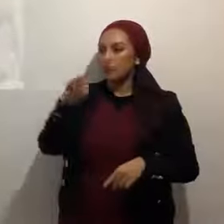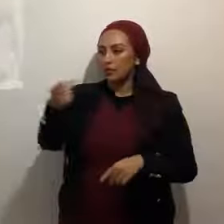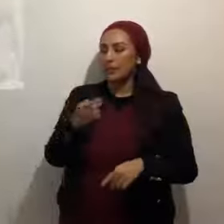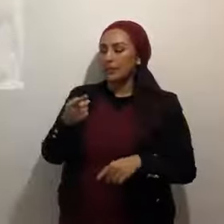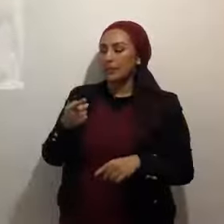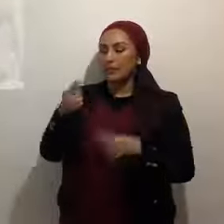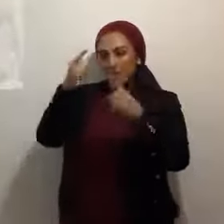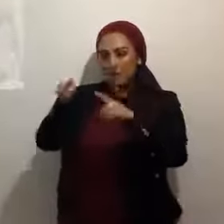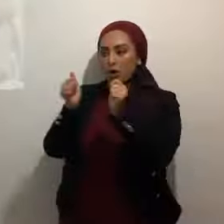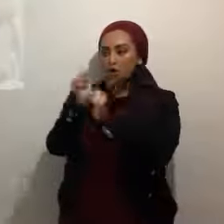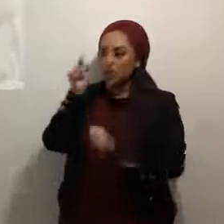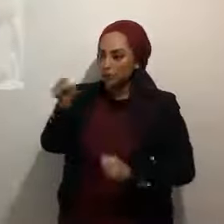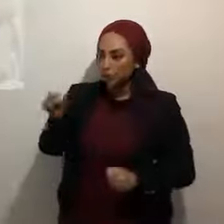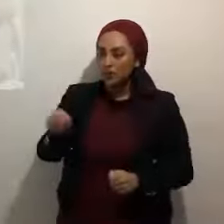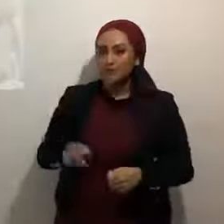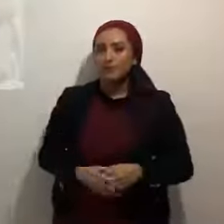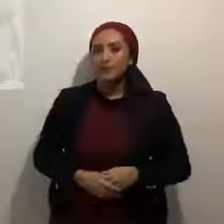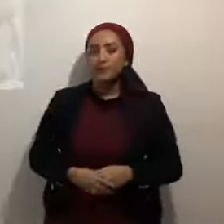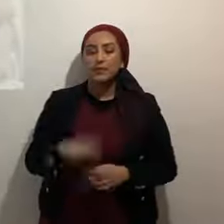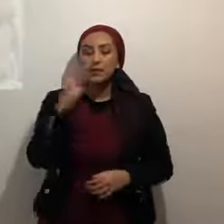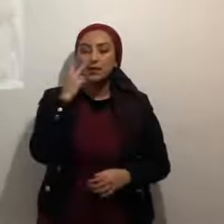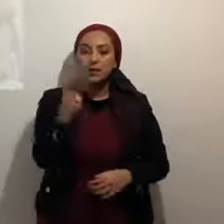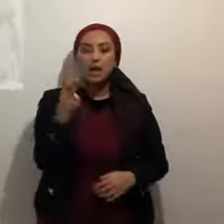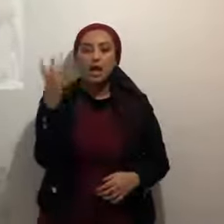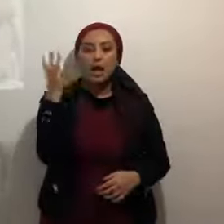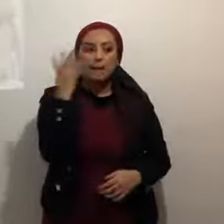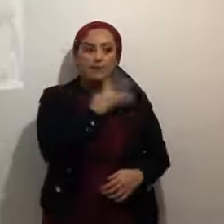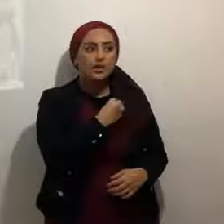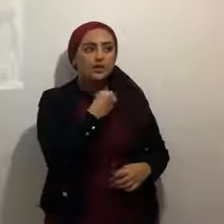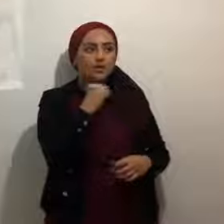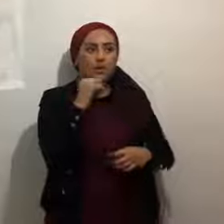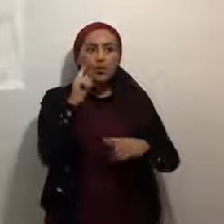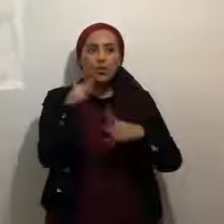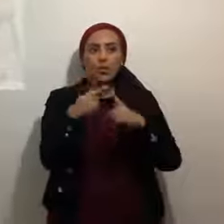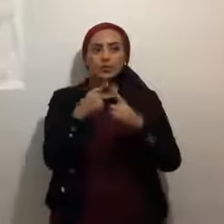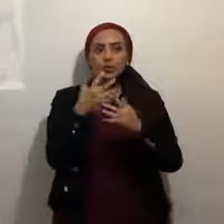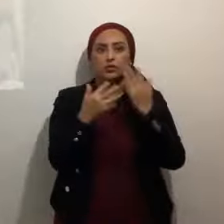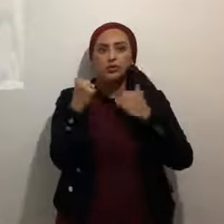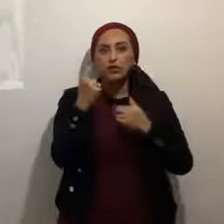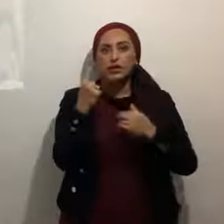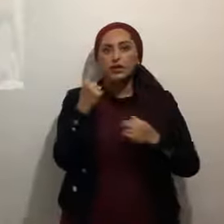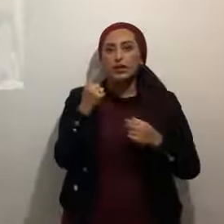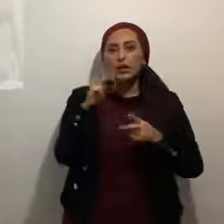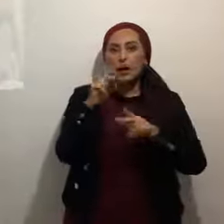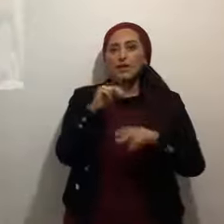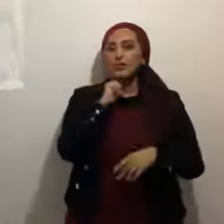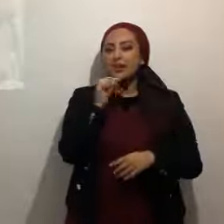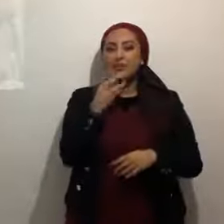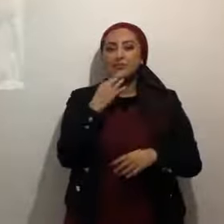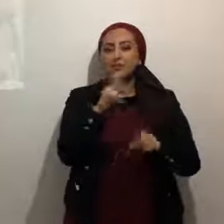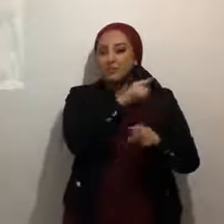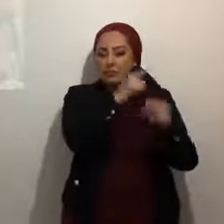contigo. Miren qué hermoso cuando alguien, un goy, una persona que no conoce Torah,